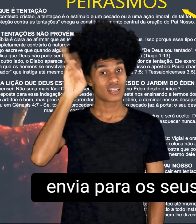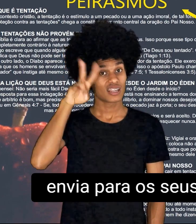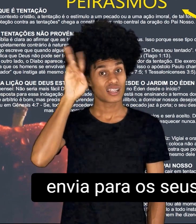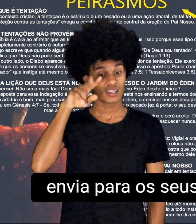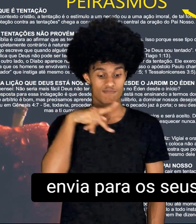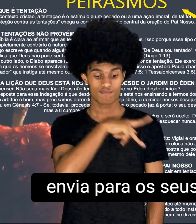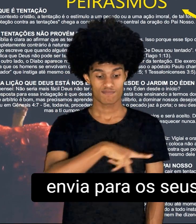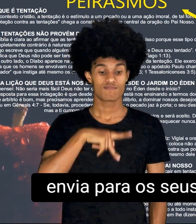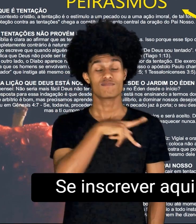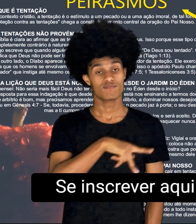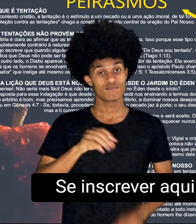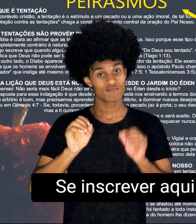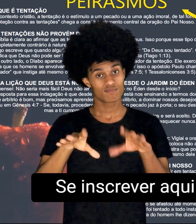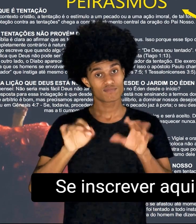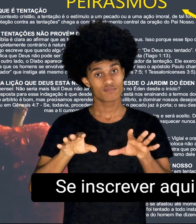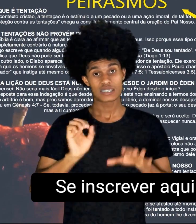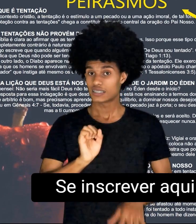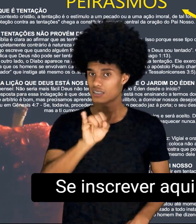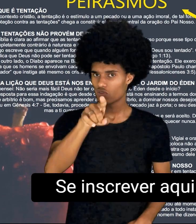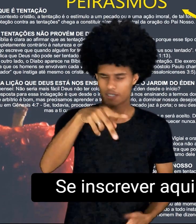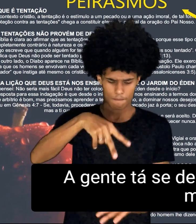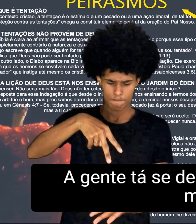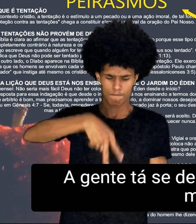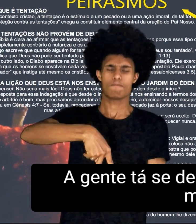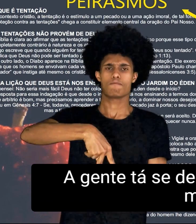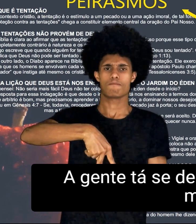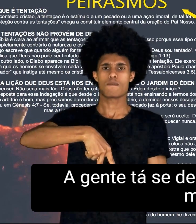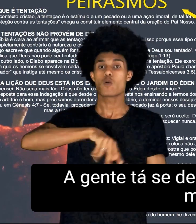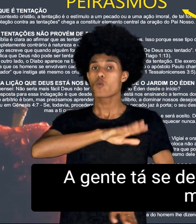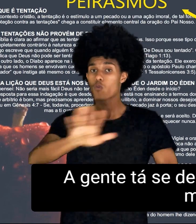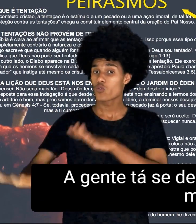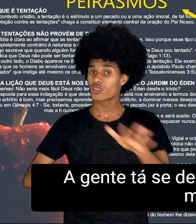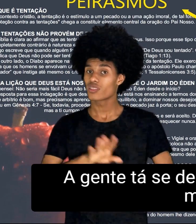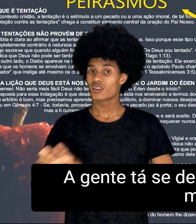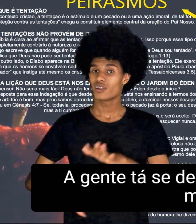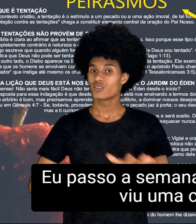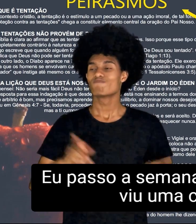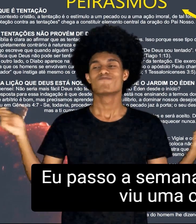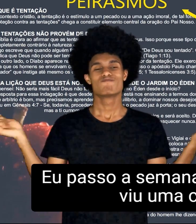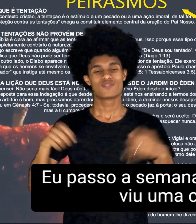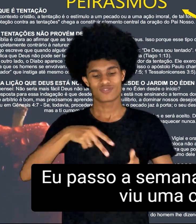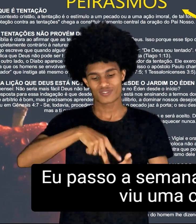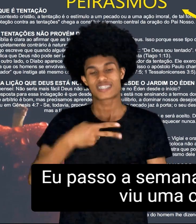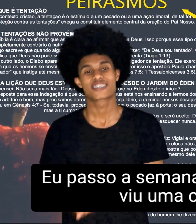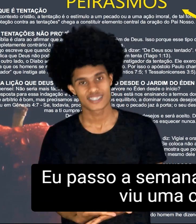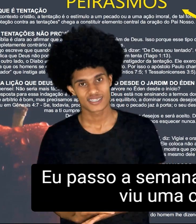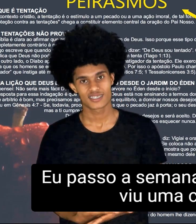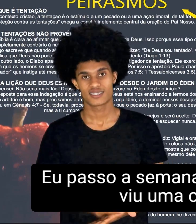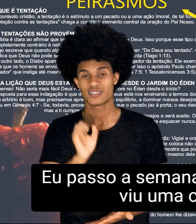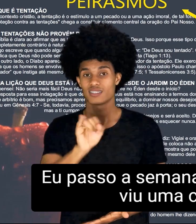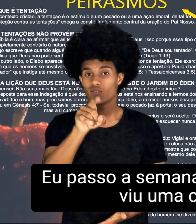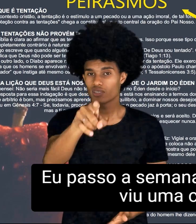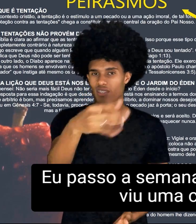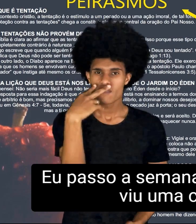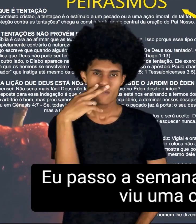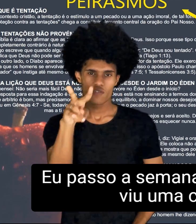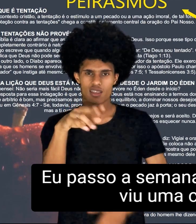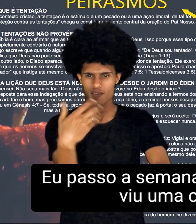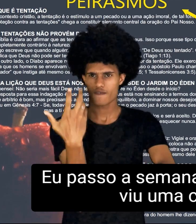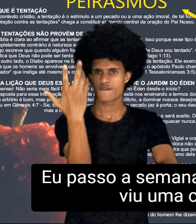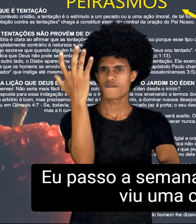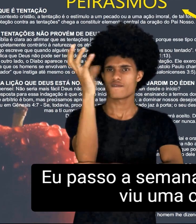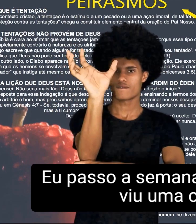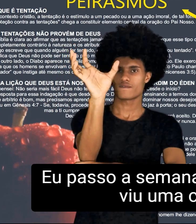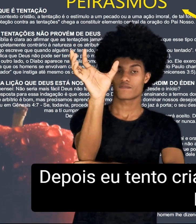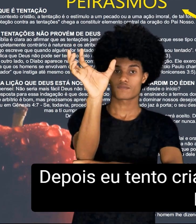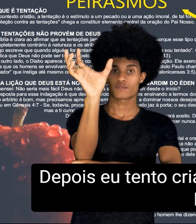seus grupos e fala para a galera se inscrever aqui no canal também, tá bom? A gente está se dedicando, fazendo um trabalho maravilhoso, eu passo a semana inteira fazendo estudo, você viu aí uma